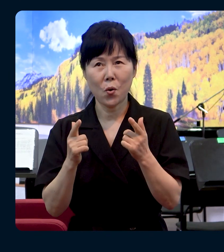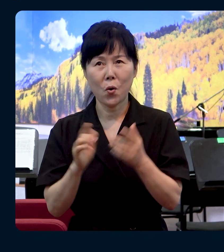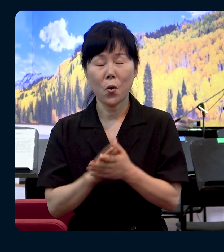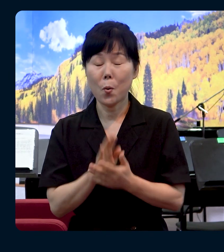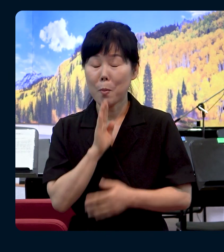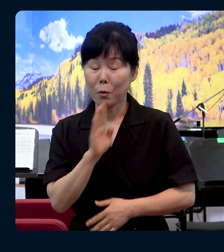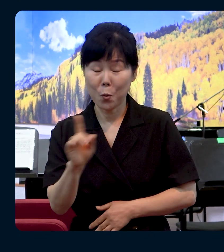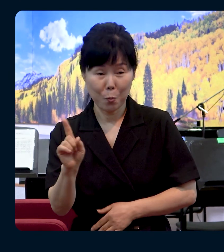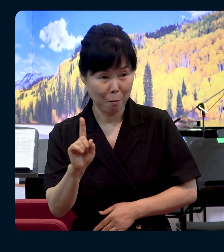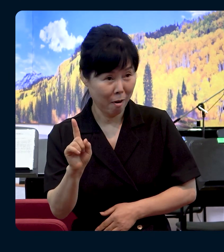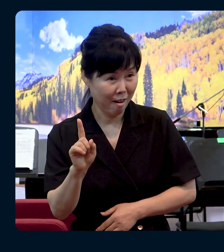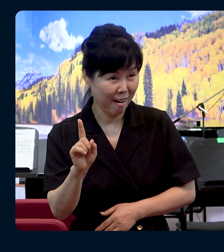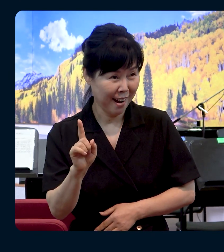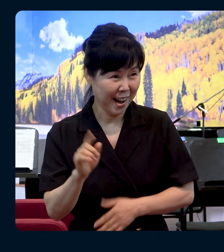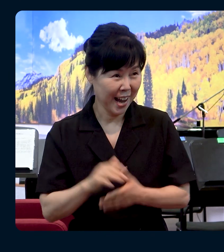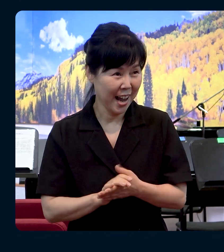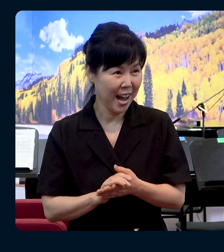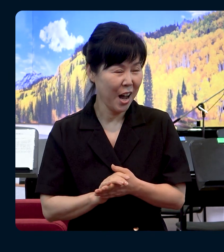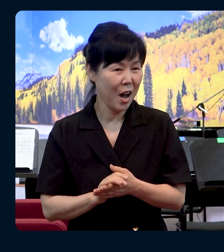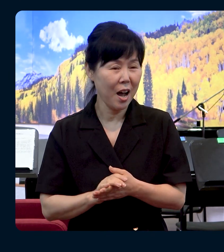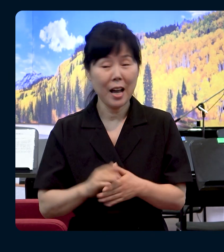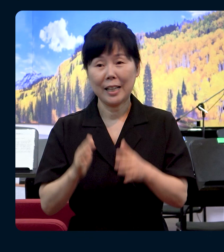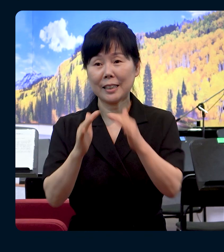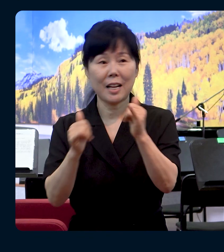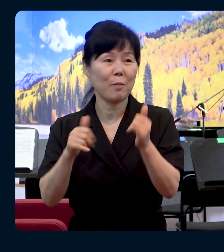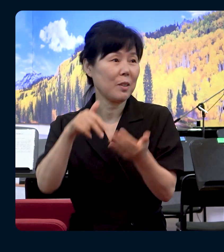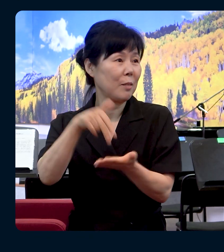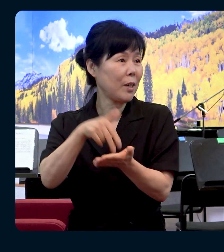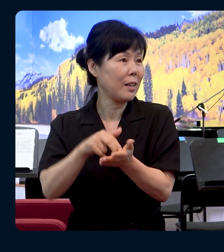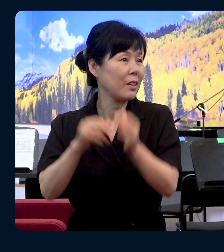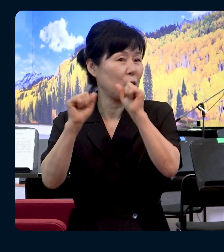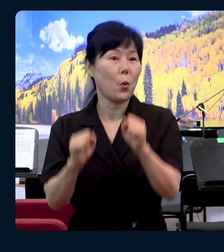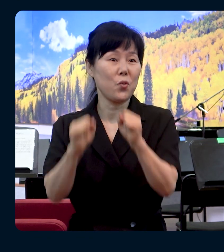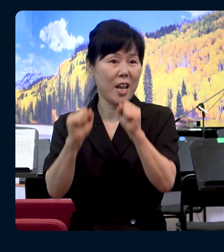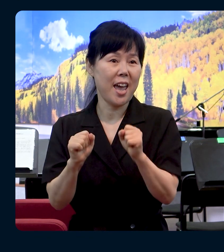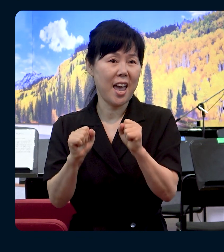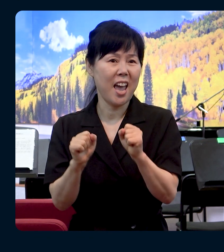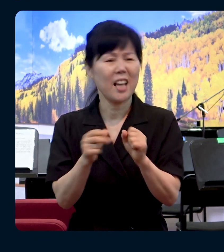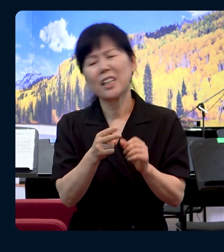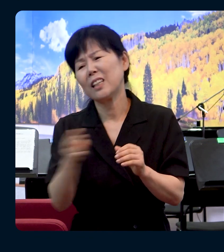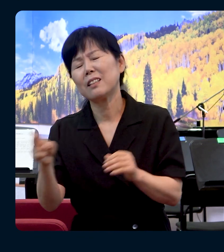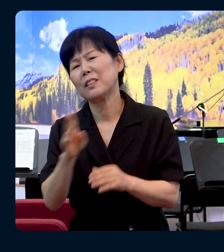바로 뭐냐? 우리 존재가 가지고 있는 그런 권세와 파워예요.